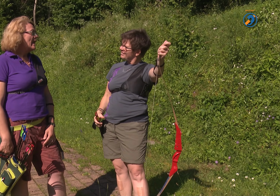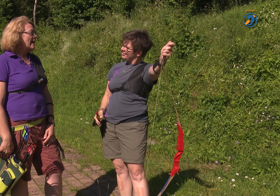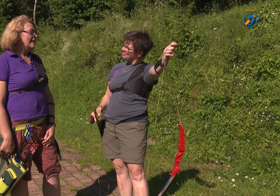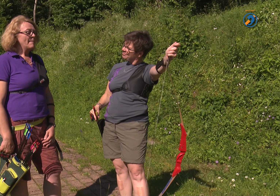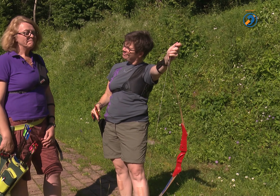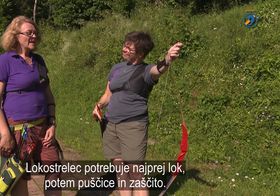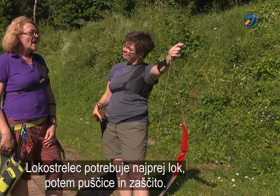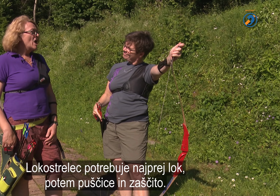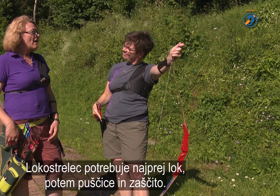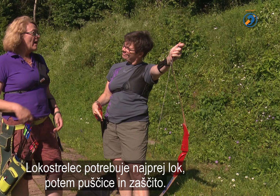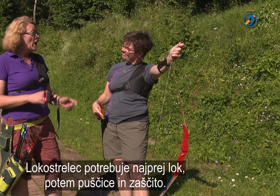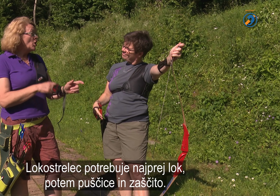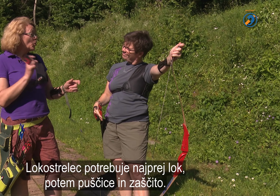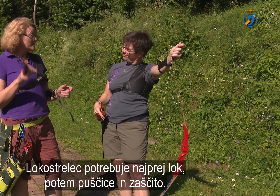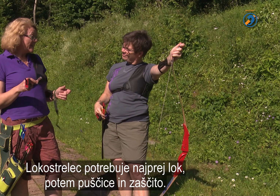Ja.